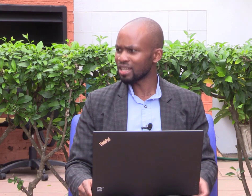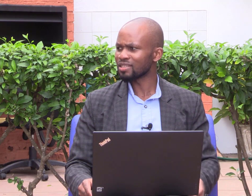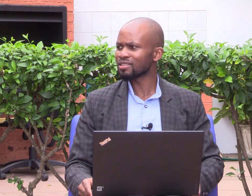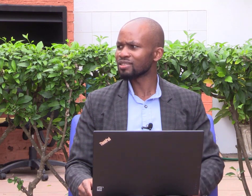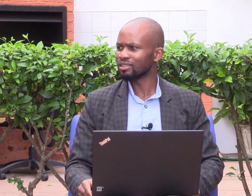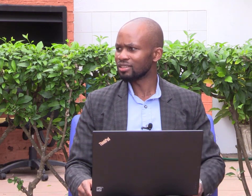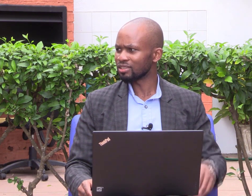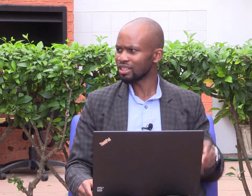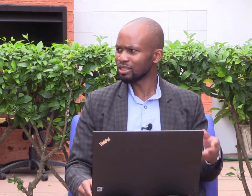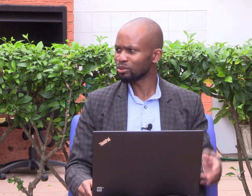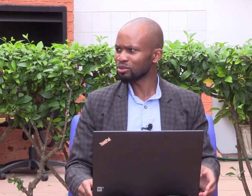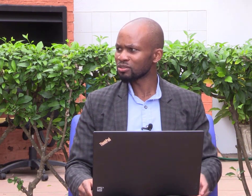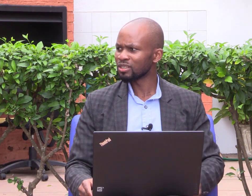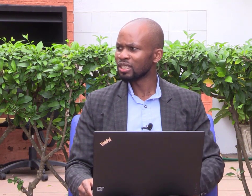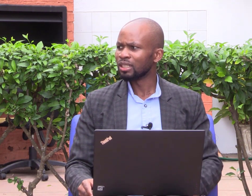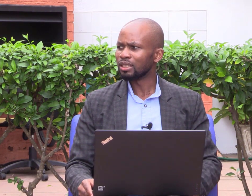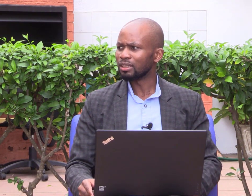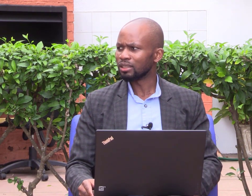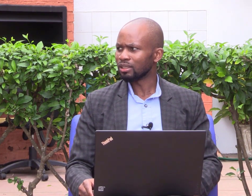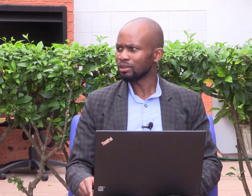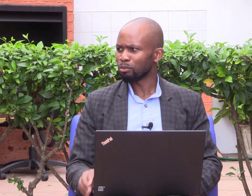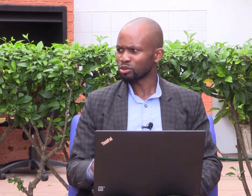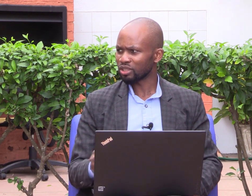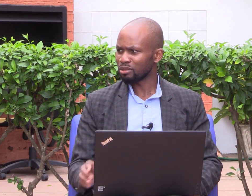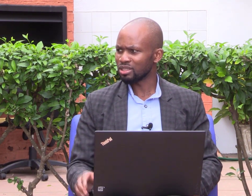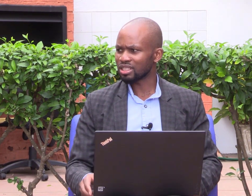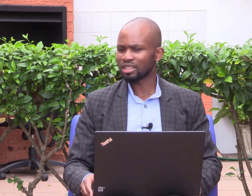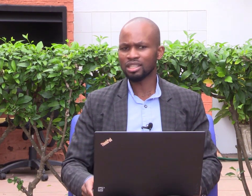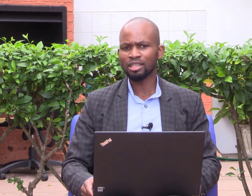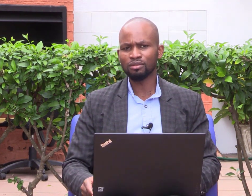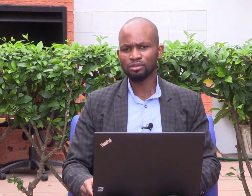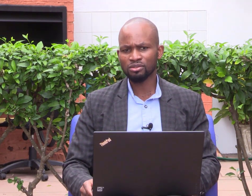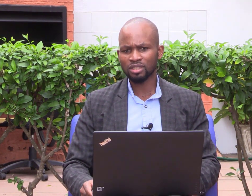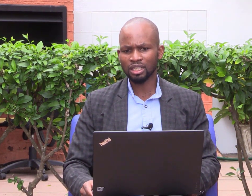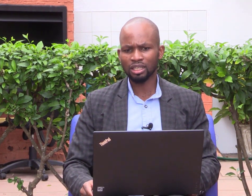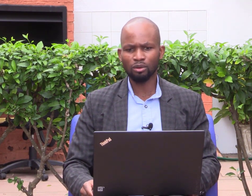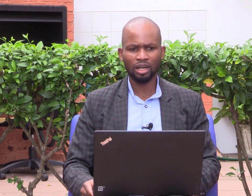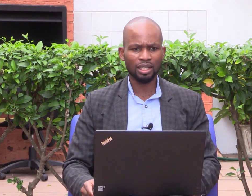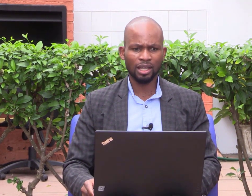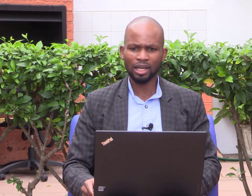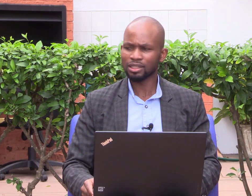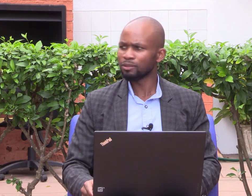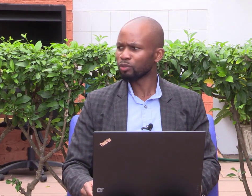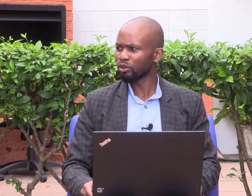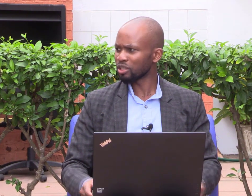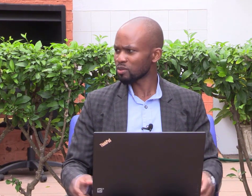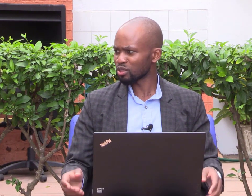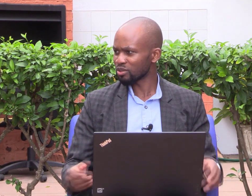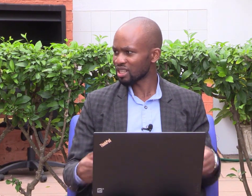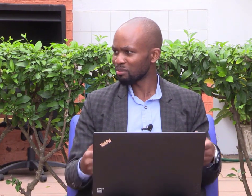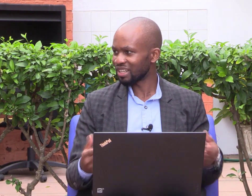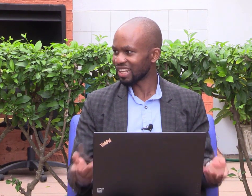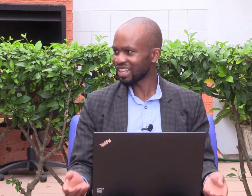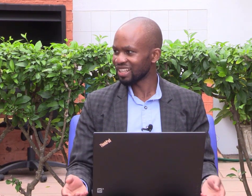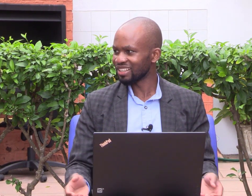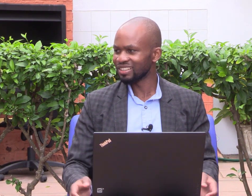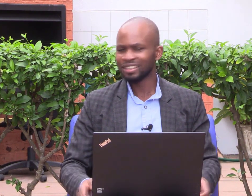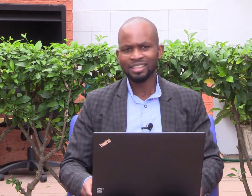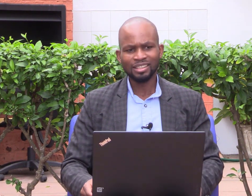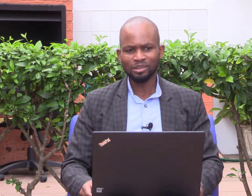rurais, distritos, postos administrativos e localidade, onde as pessoas não sabem ler, não